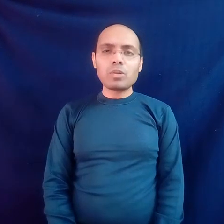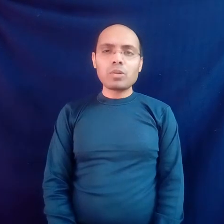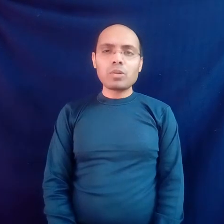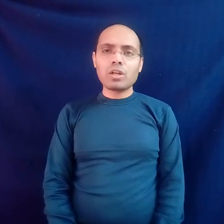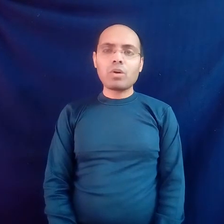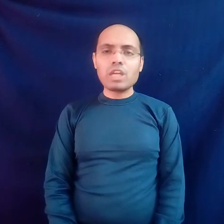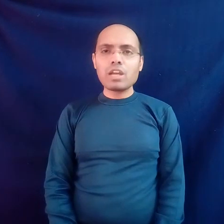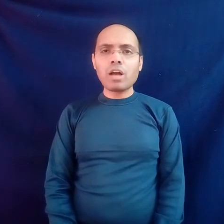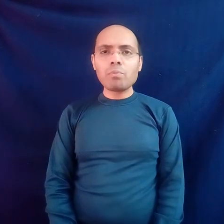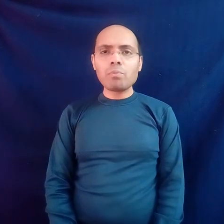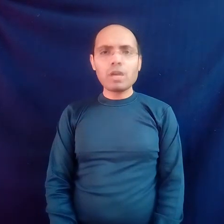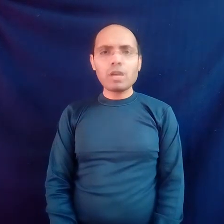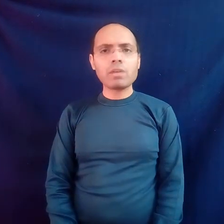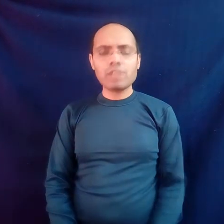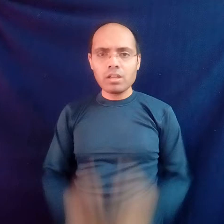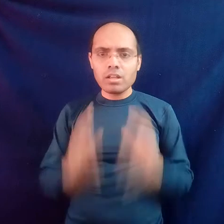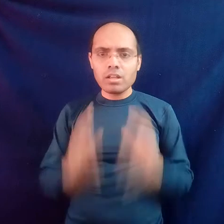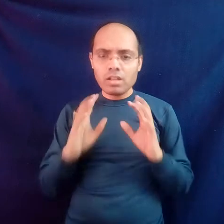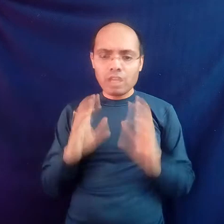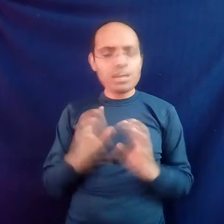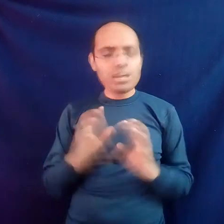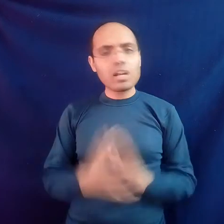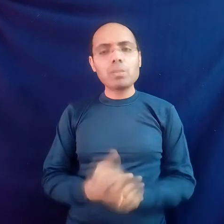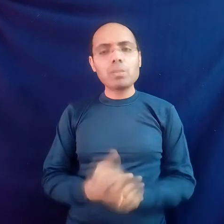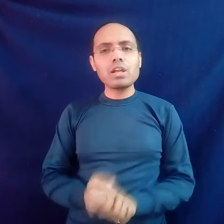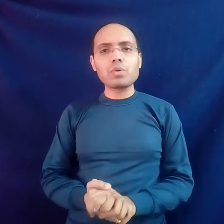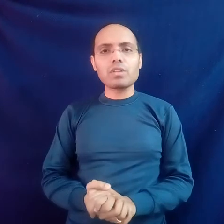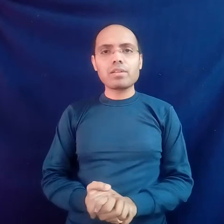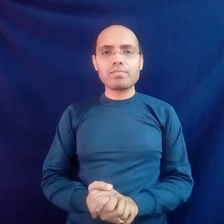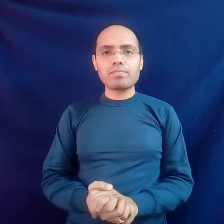होते हैं, और डी के नाम भी हमारे एरिया के नाम से लिंक्ड होते हैं,